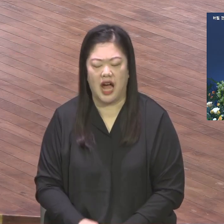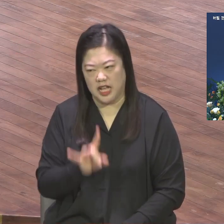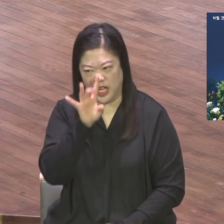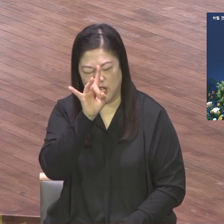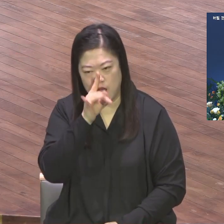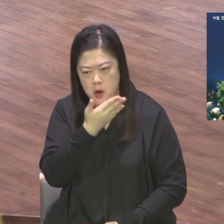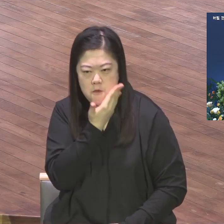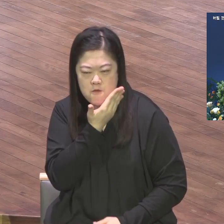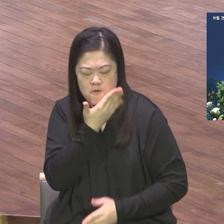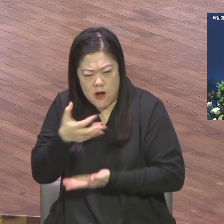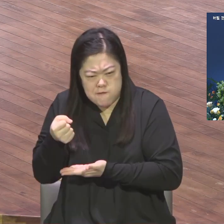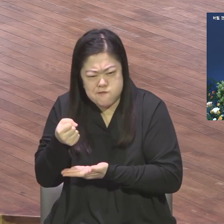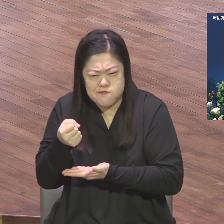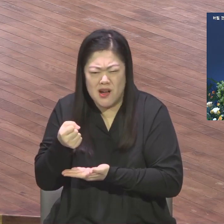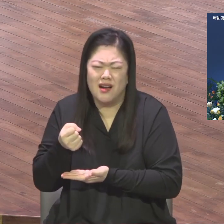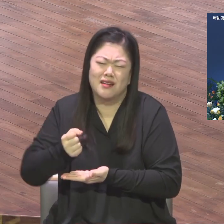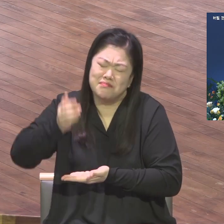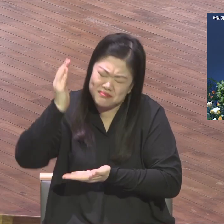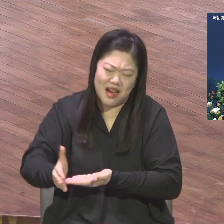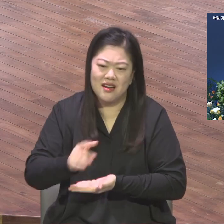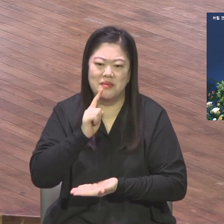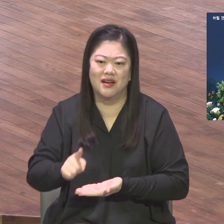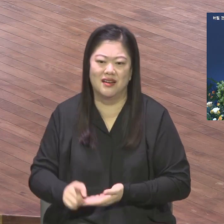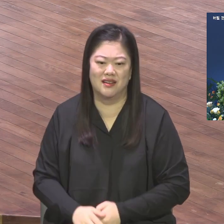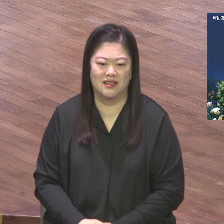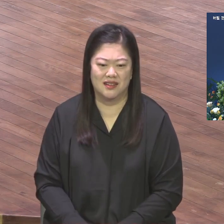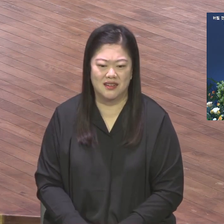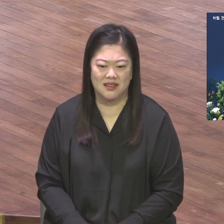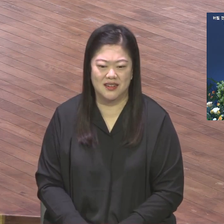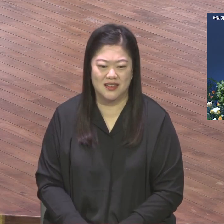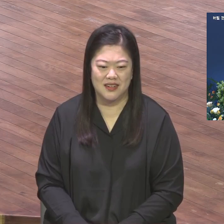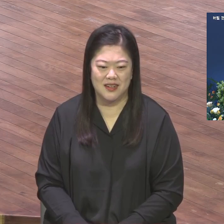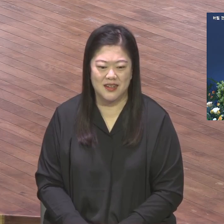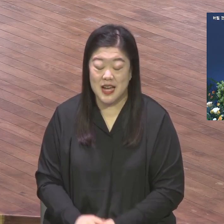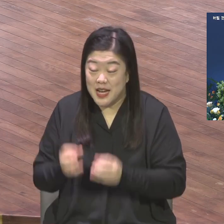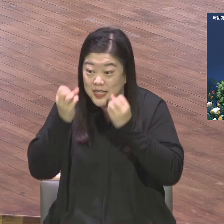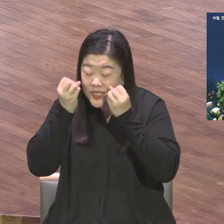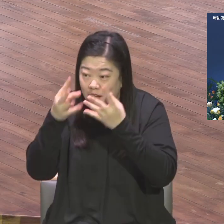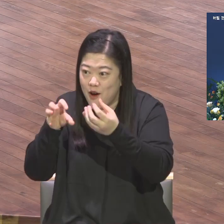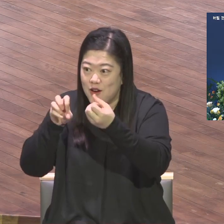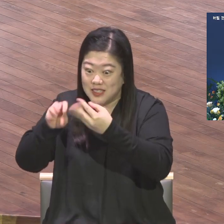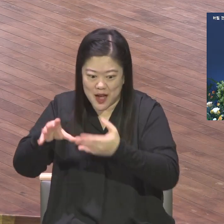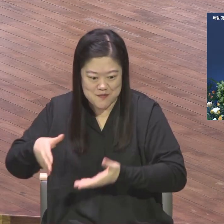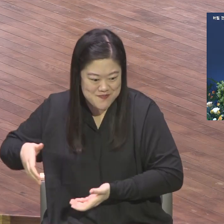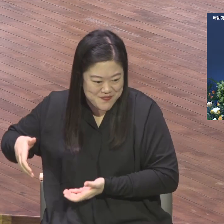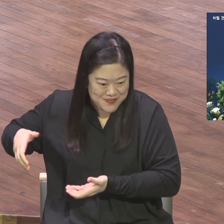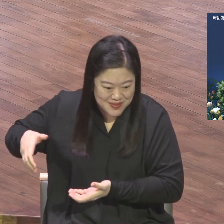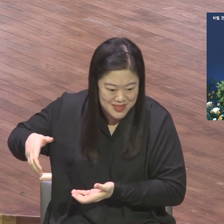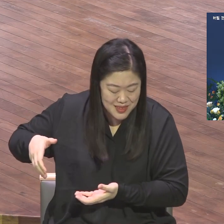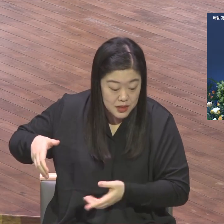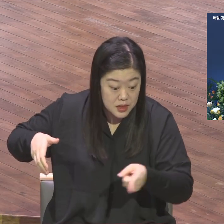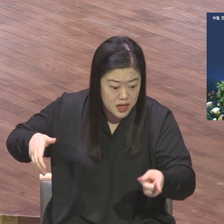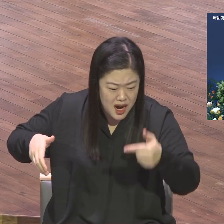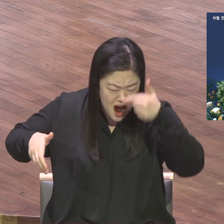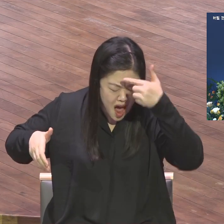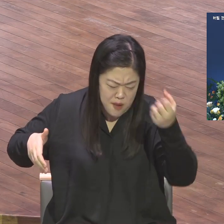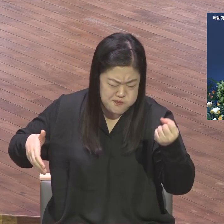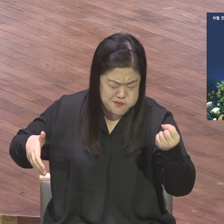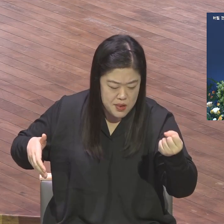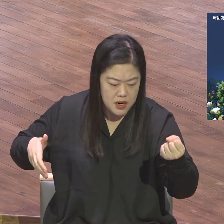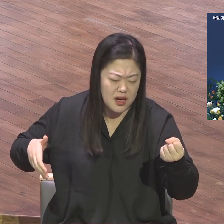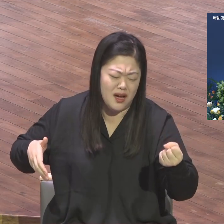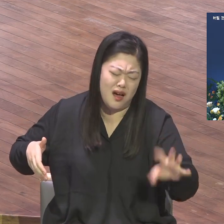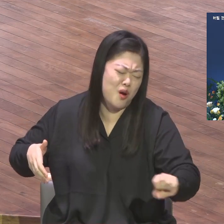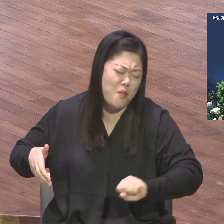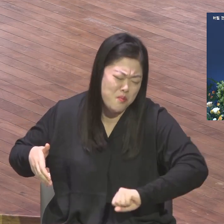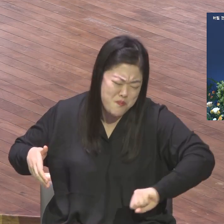맞이하자. 왜냐? 새해 응답받아야지 하나님 예배는 축복이 있는데 이 걸림돌 때문에 이